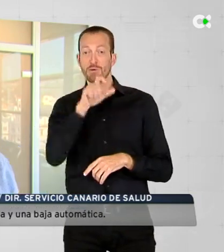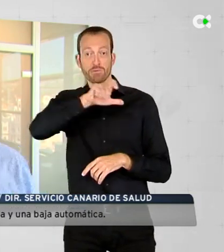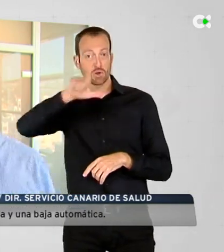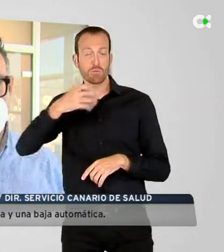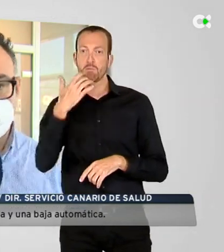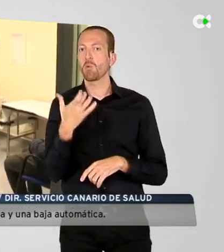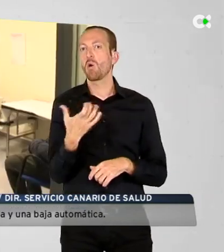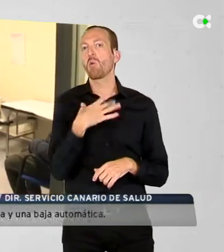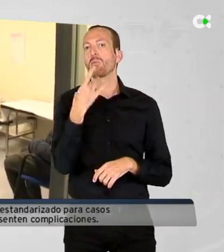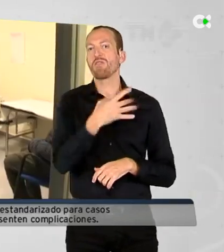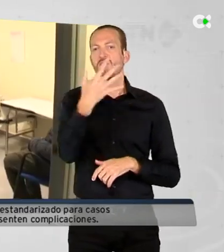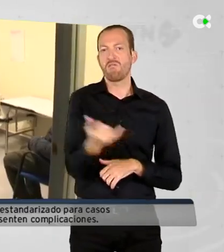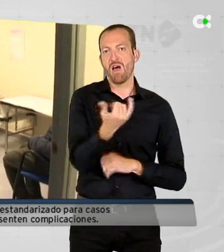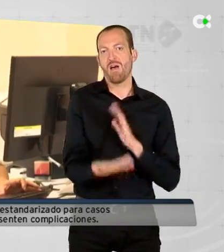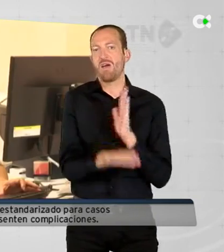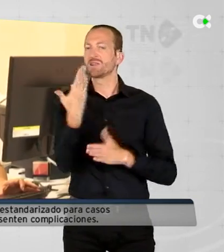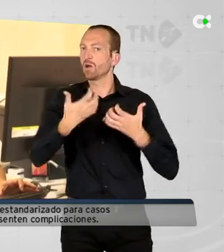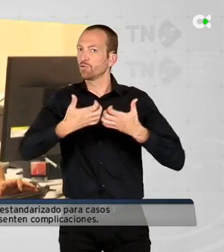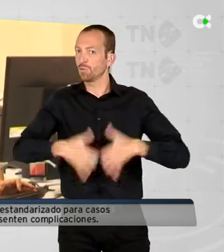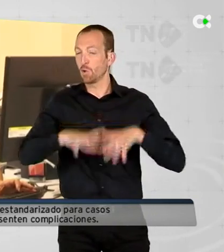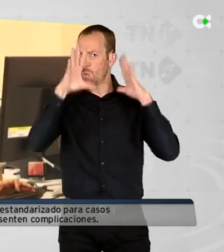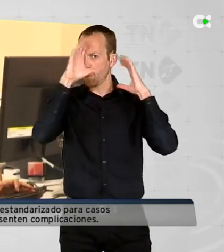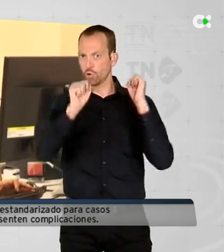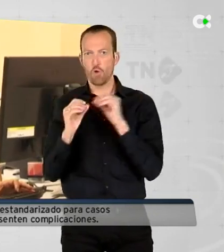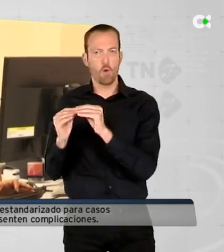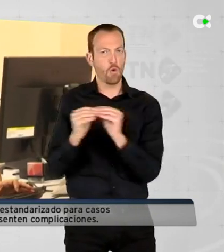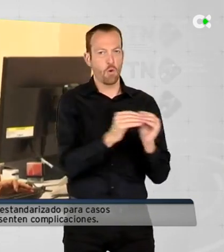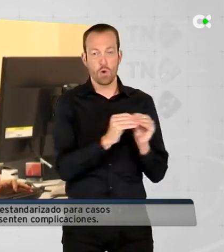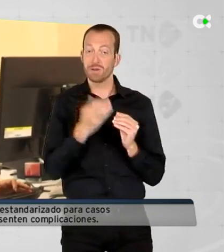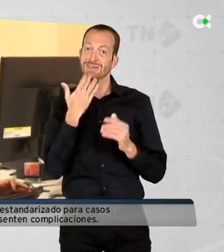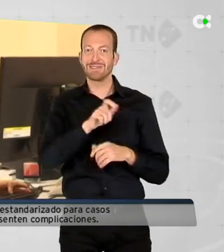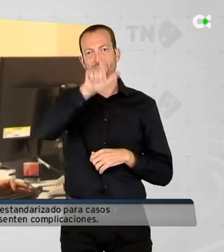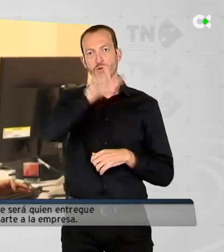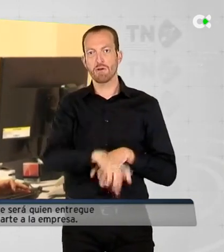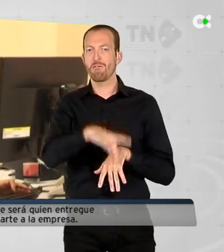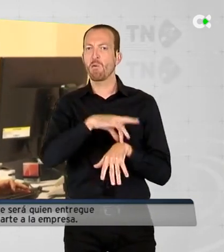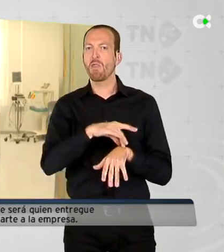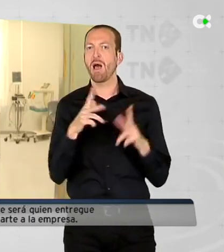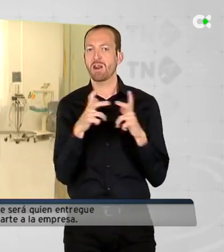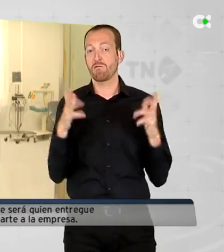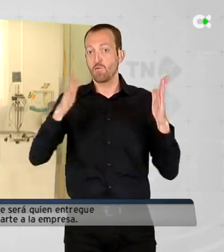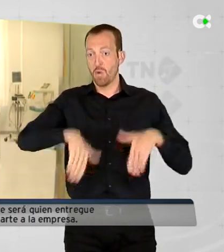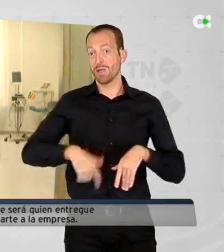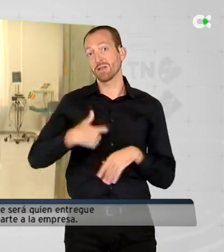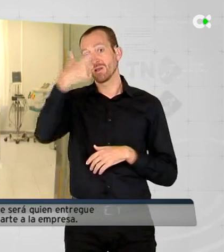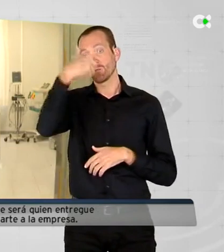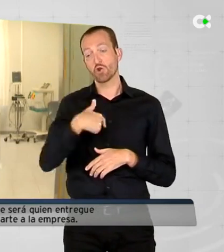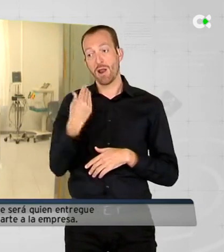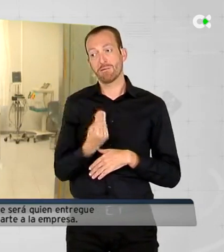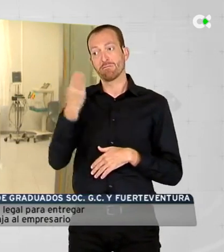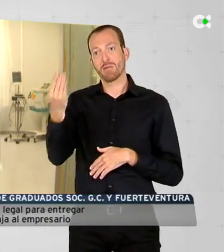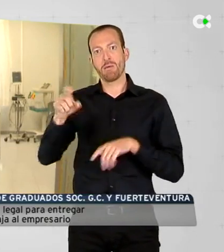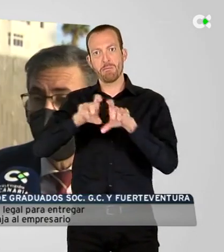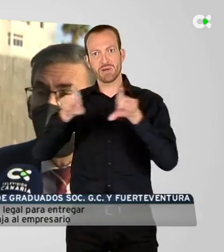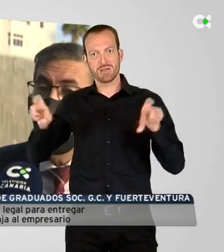un alta y una baja automática un protocolo estandarizado para casos que no presenten complicaciones será el paciente quien entregue este parte a la